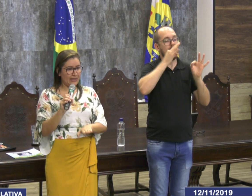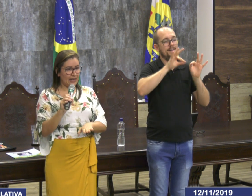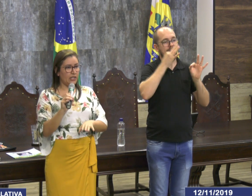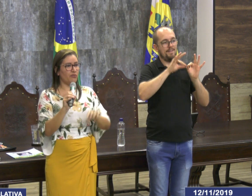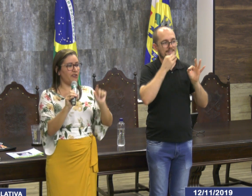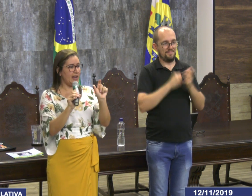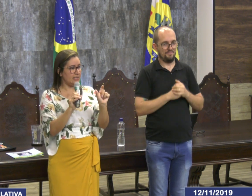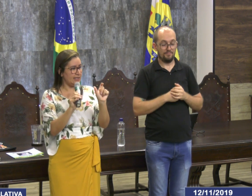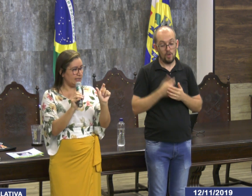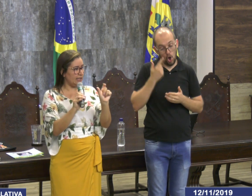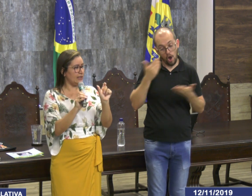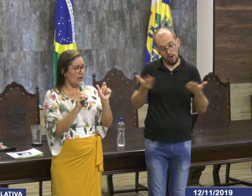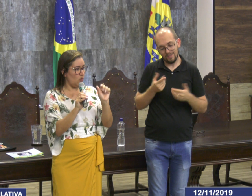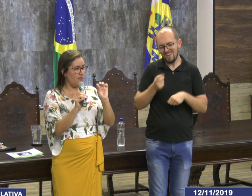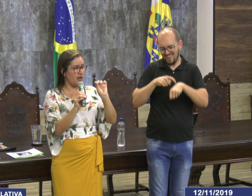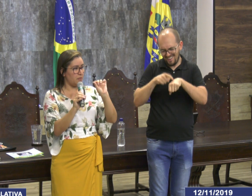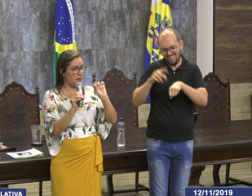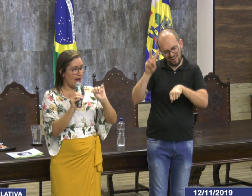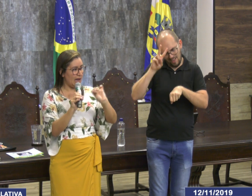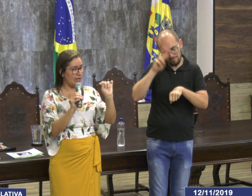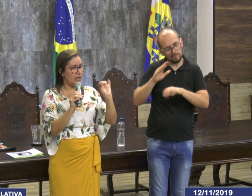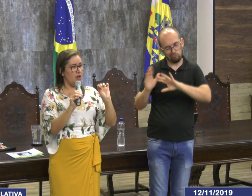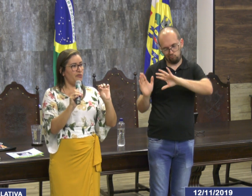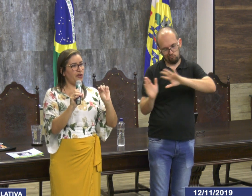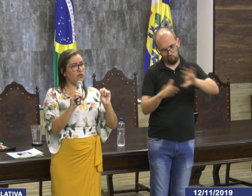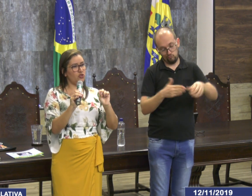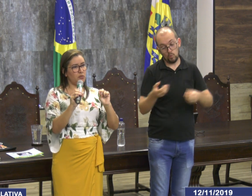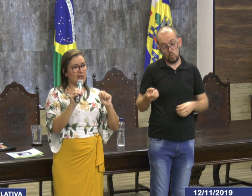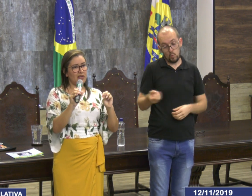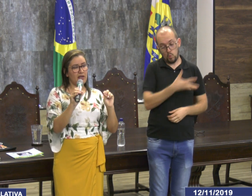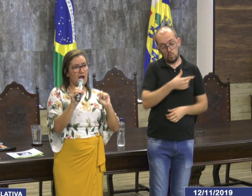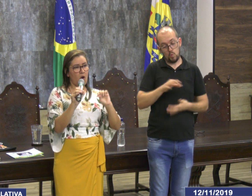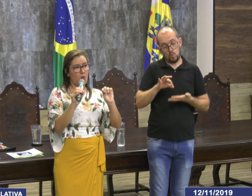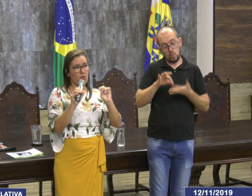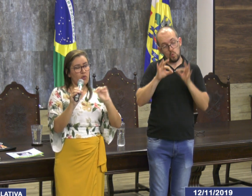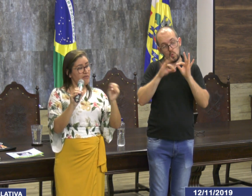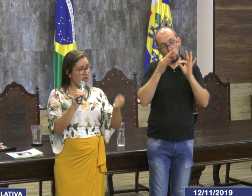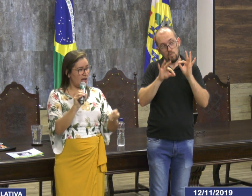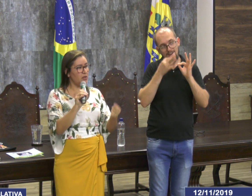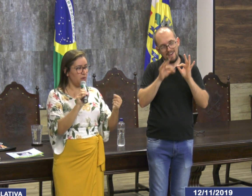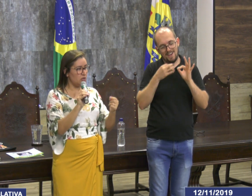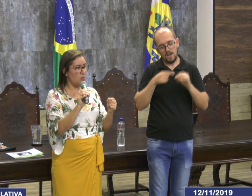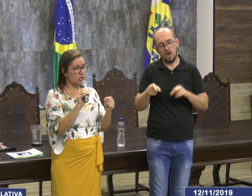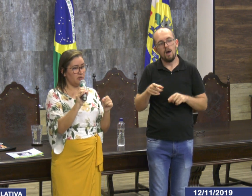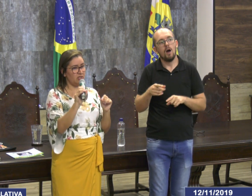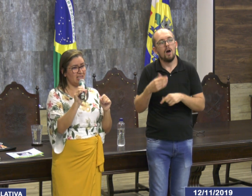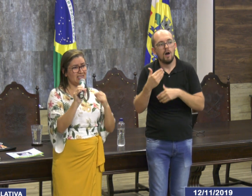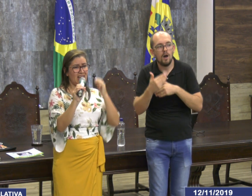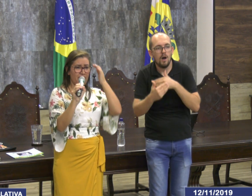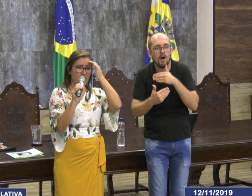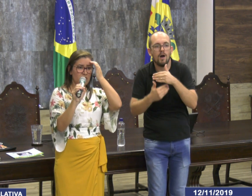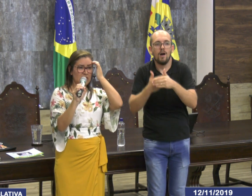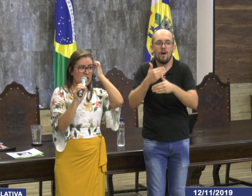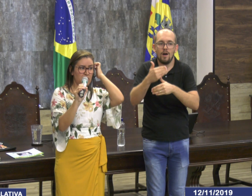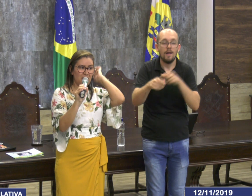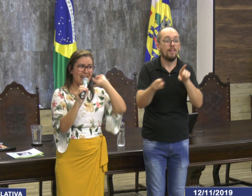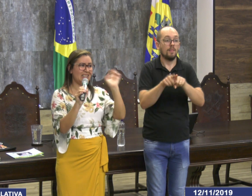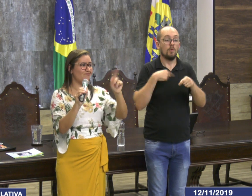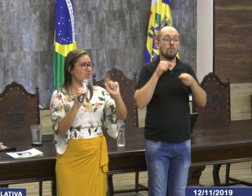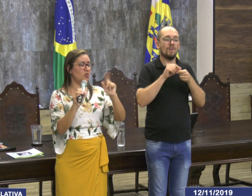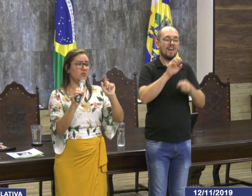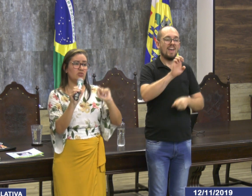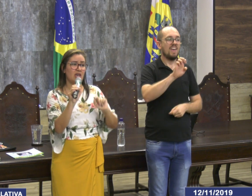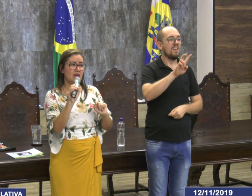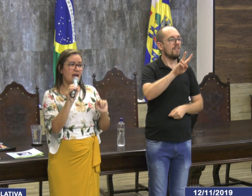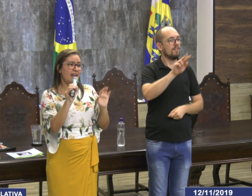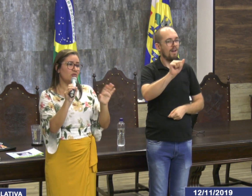no caderninho, faz a escrita da uva em braille, feito de material com EVA. Depois eu mostro para vocês. Ai, Val, você sabe braille?